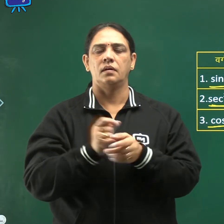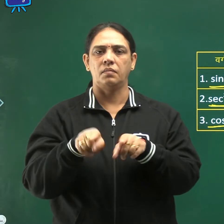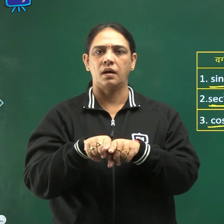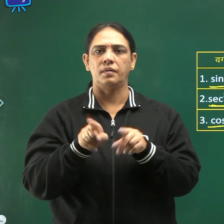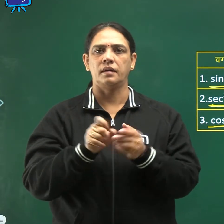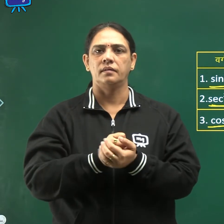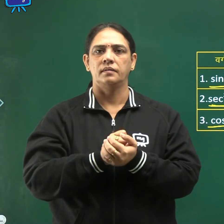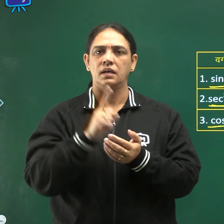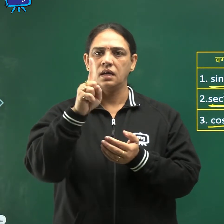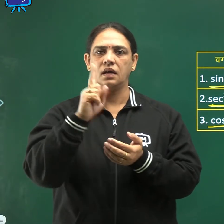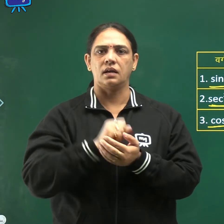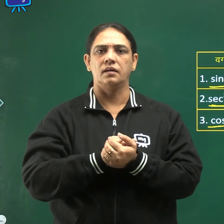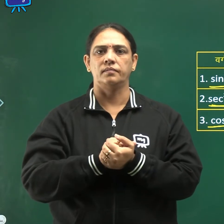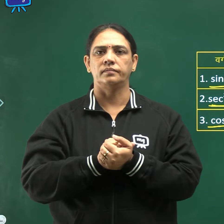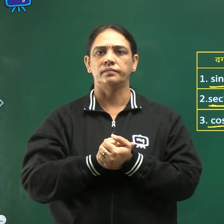बराबर 1।